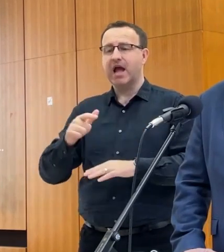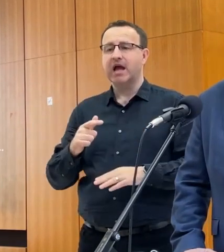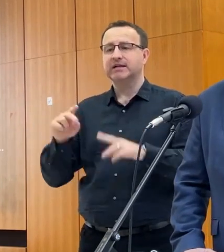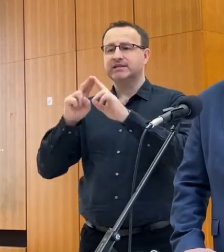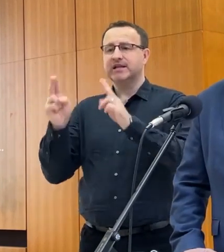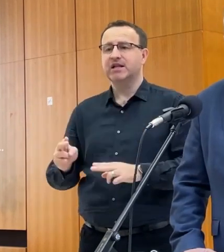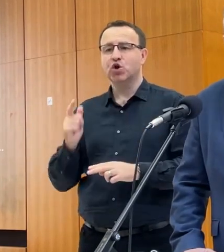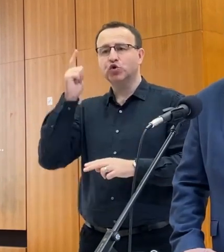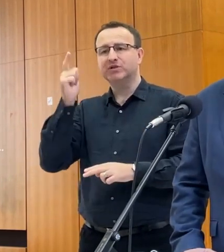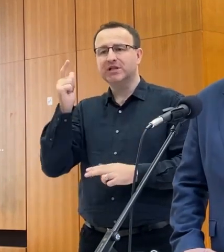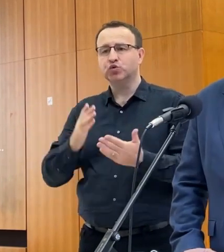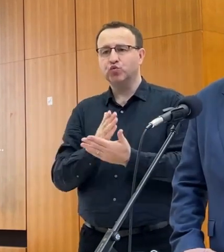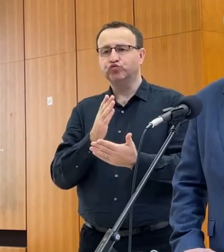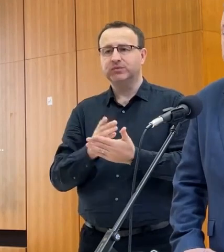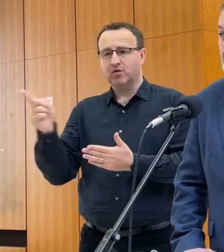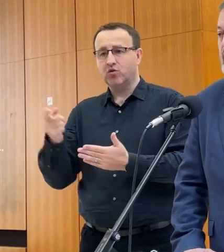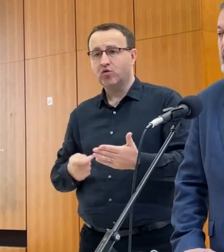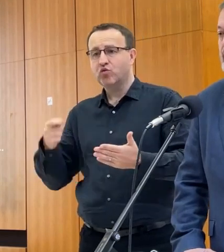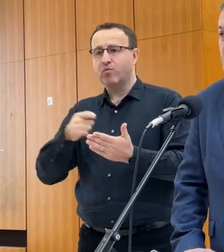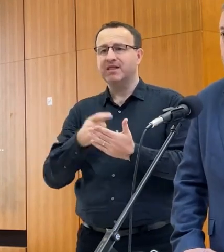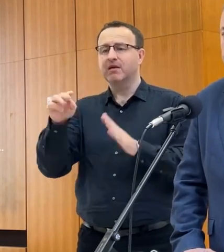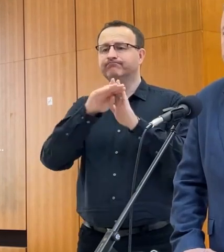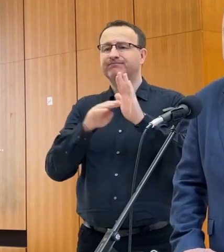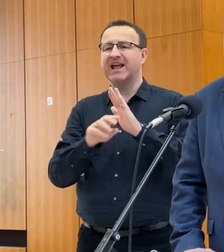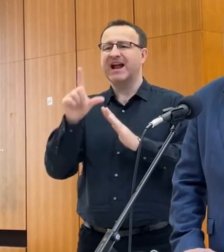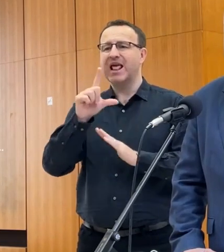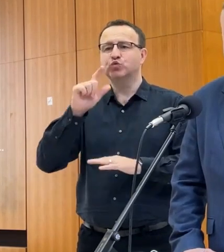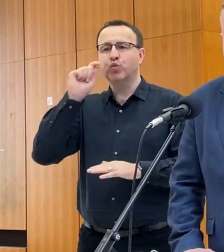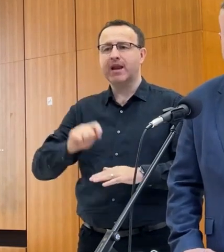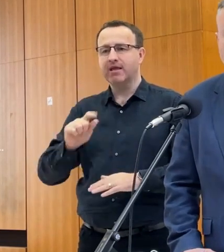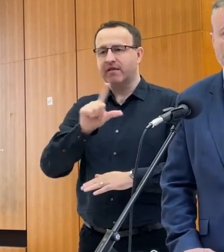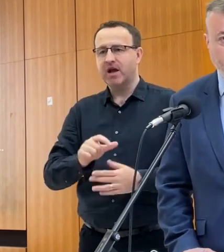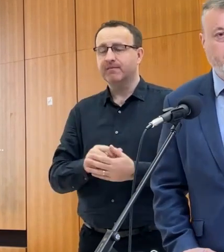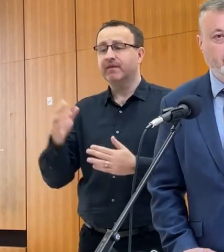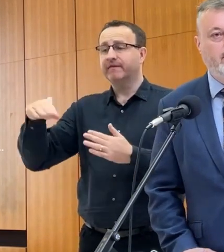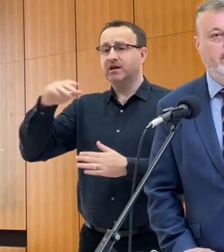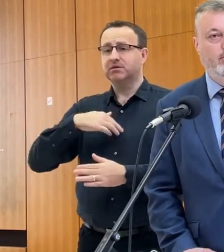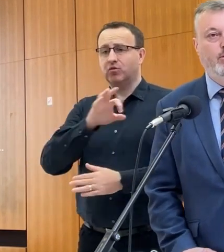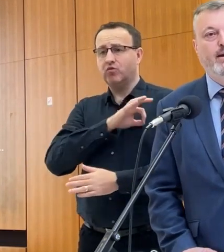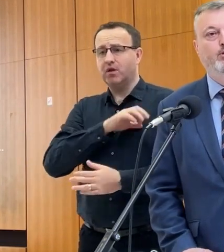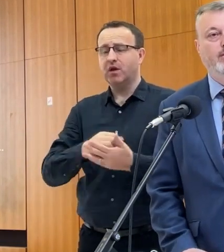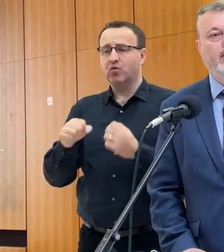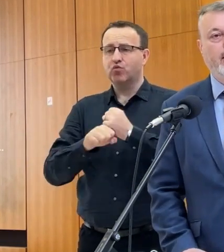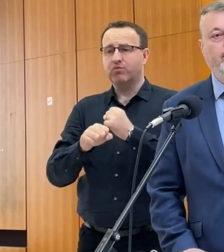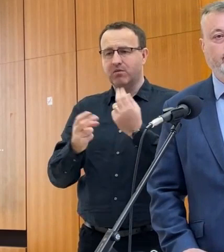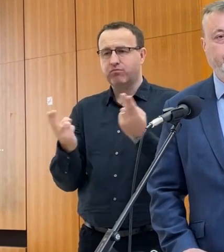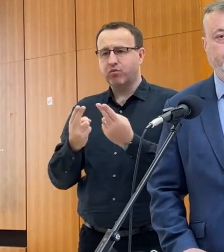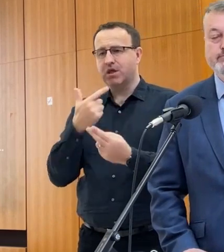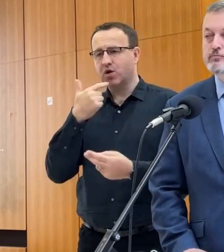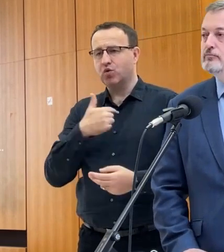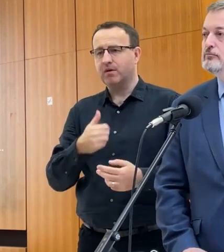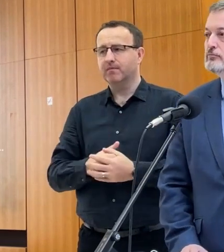sociálnych služieb, ktoré navezuje vlastne na Lex Ukrajina 2. Čiže predpokladám, že viacerí kolegovia urobia podobne ako ja.